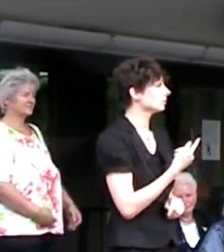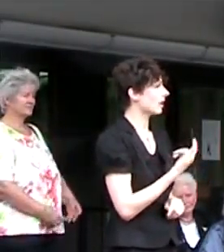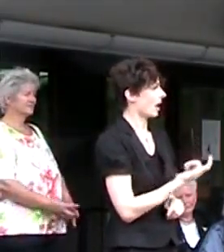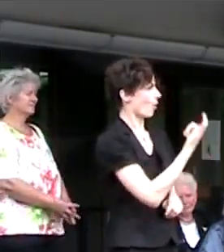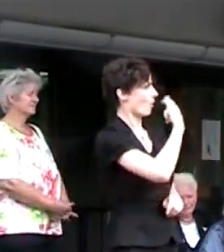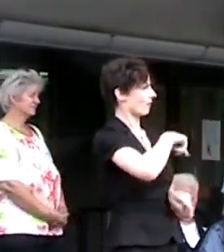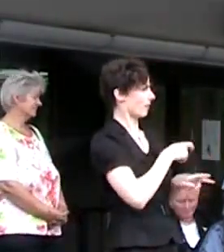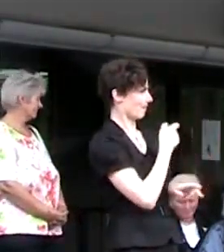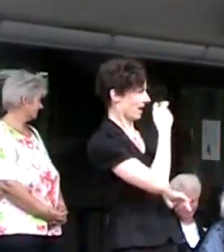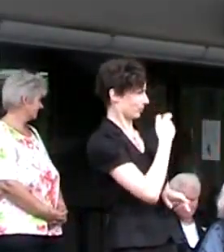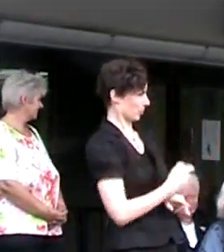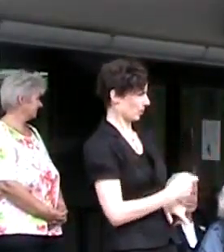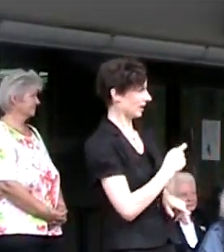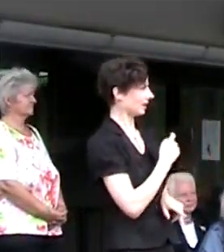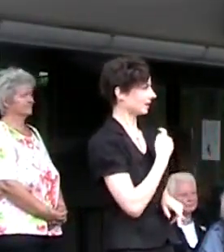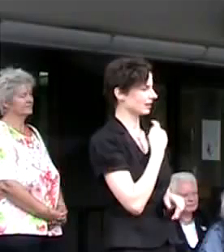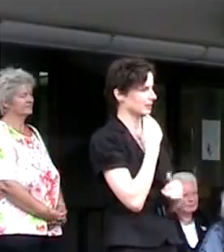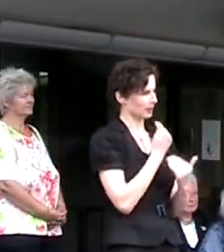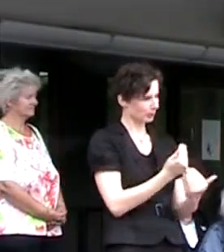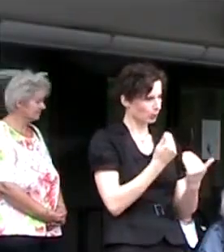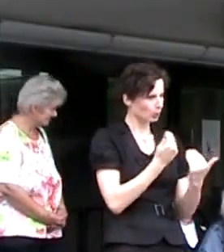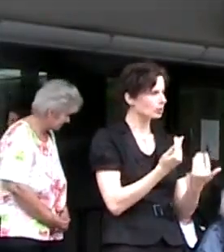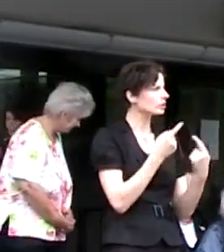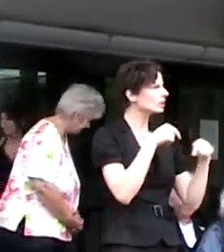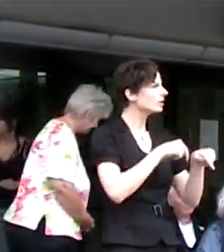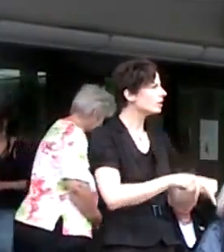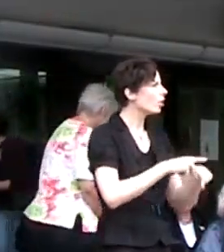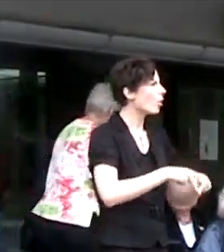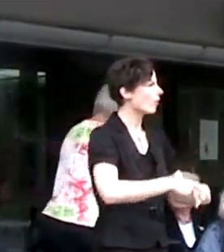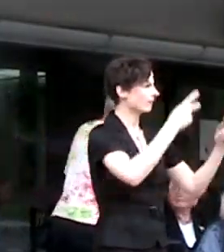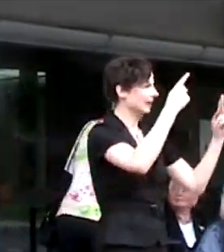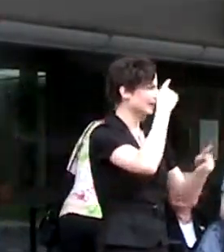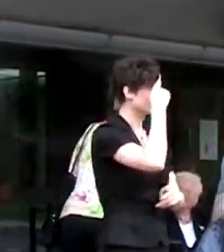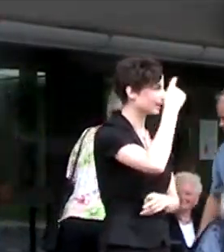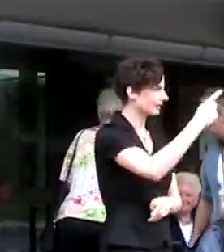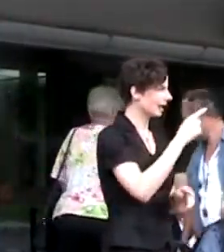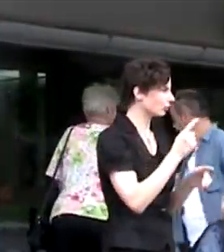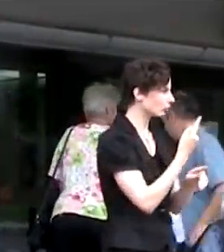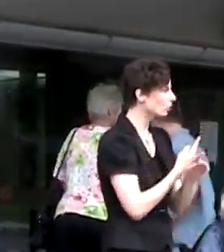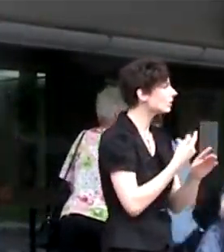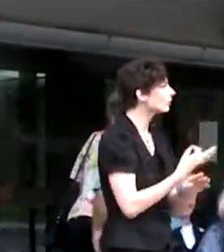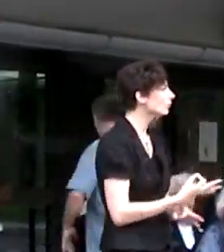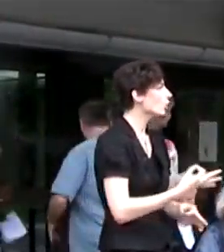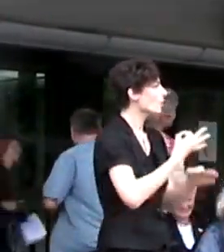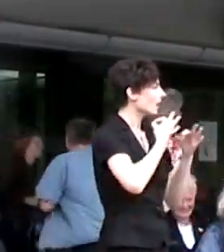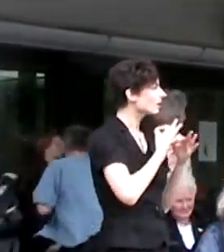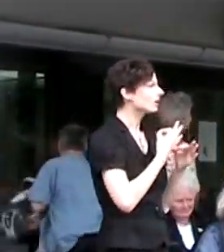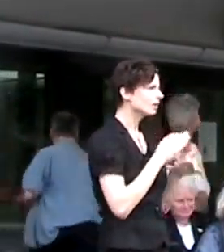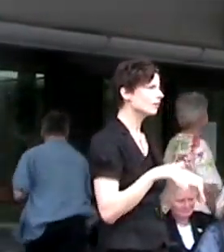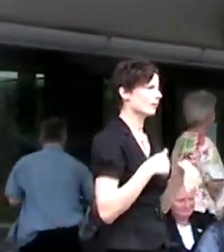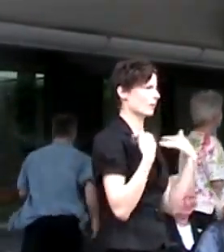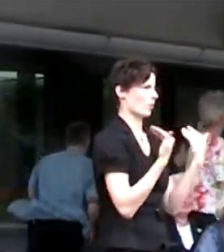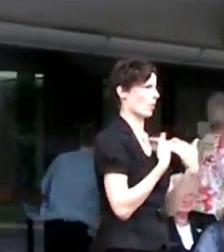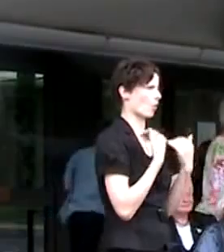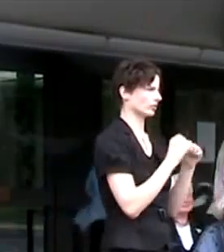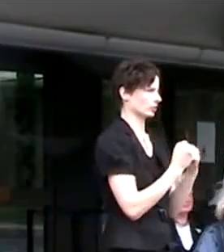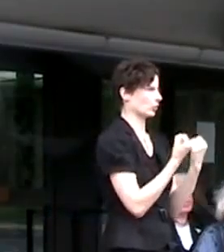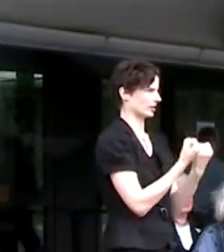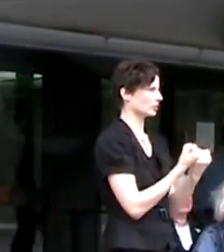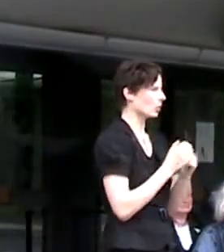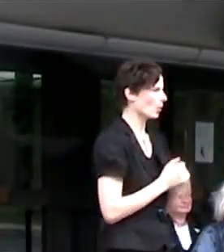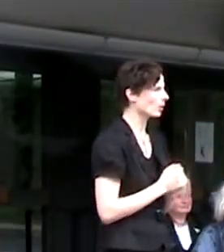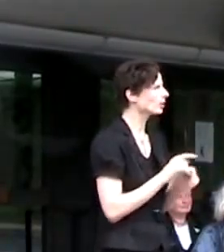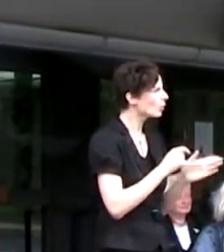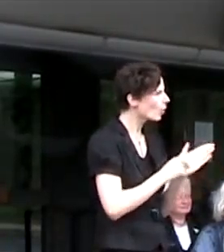öffentliche Gedenkstunde ein so erfreulicher Anlass der Zuversicht und der Hoffnung ist. Ich bin Dorothea